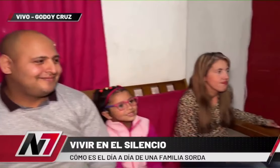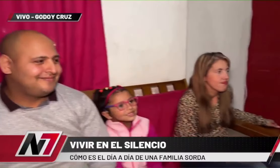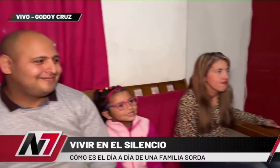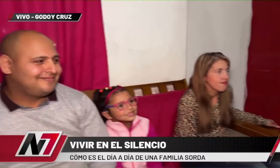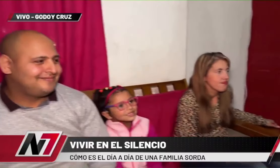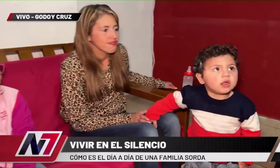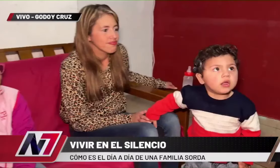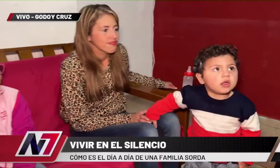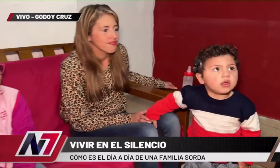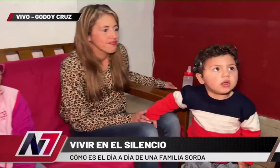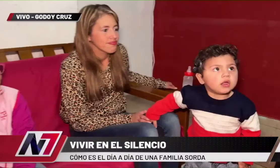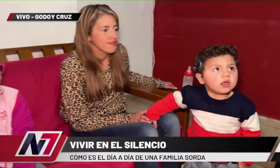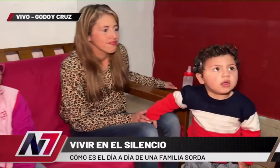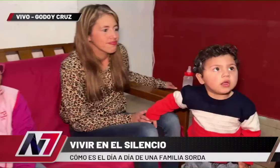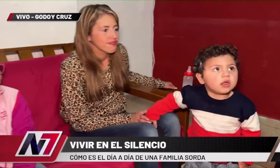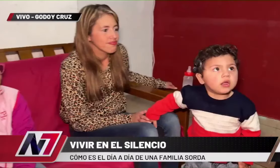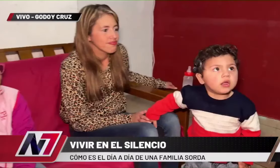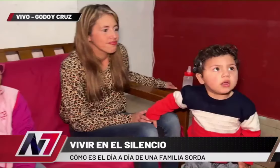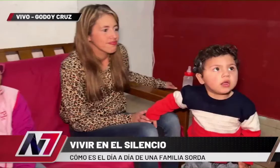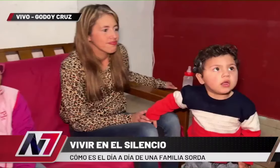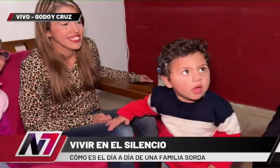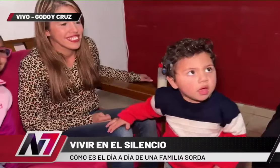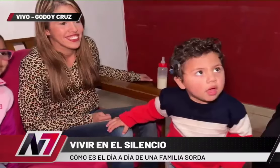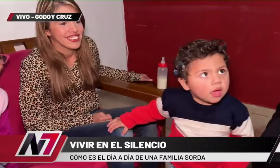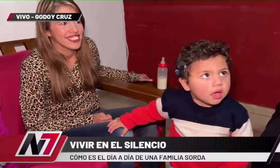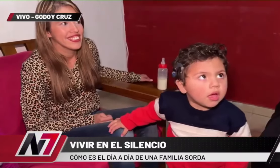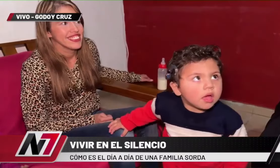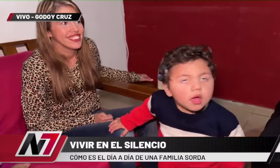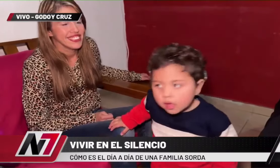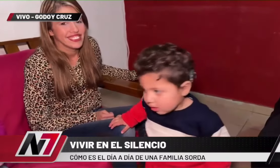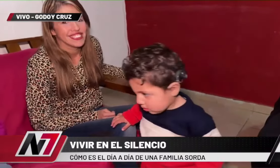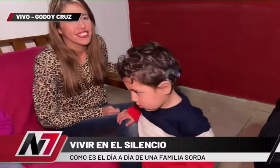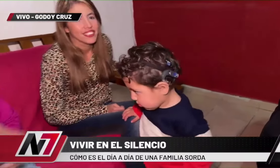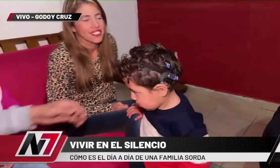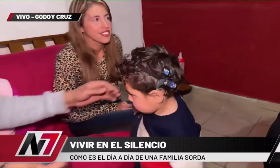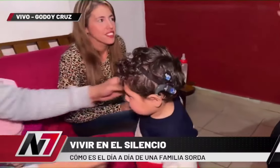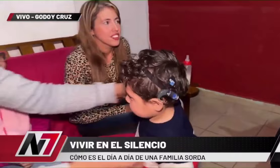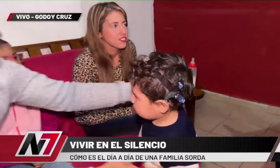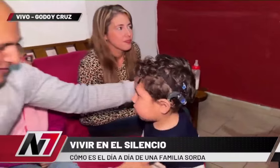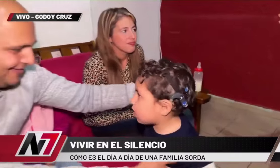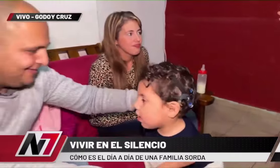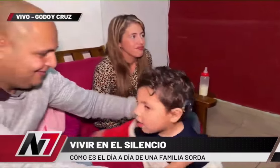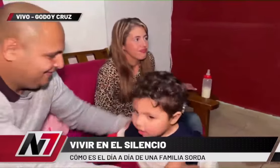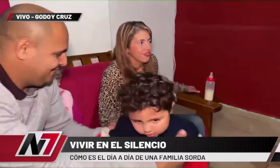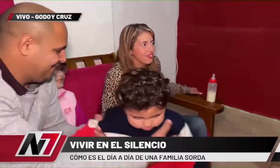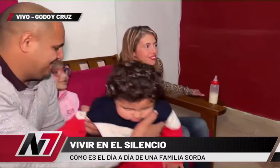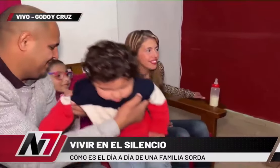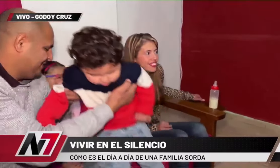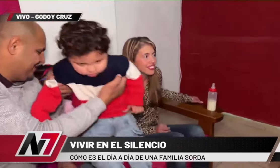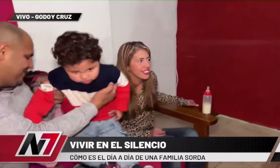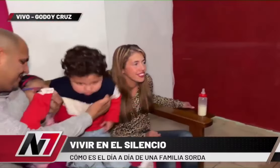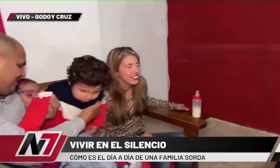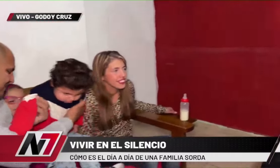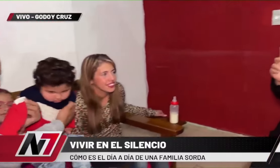Tiago, que Wow. tiene 2 añitos. Bueno, ellos todos son sordos y a veces nos preguntamos cómo